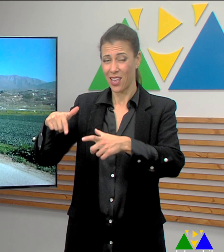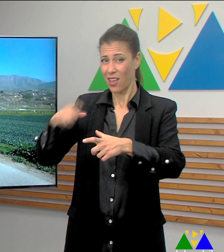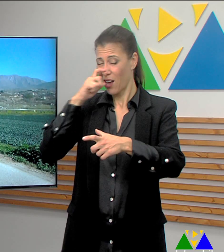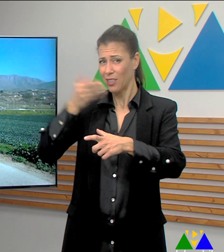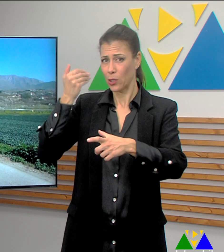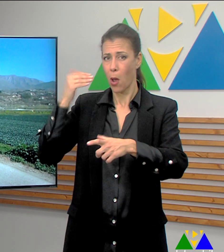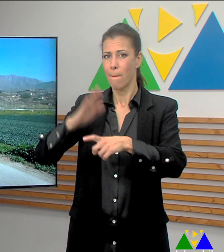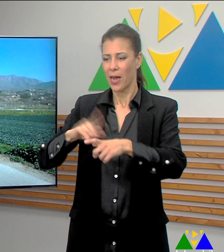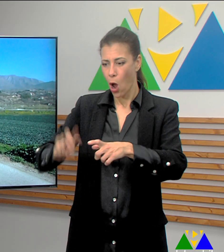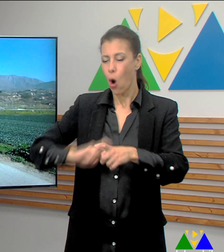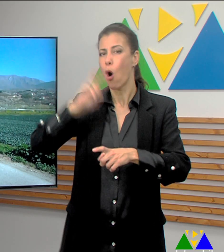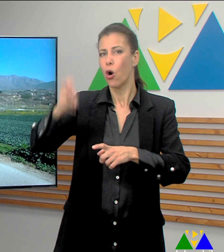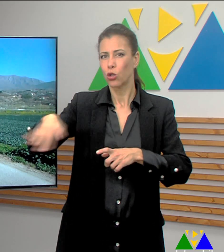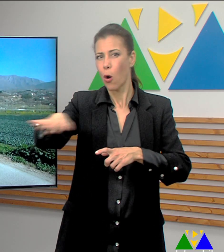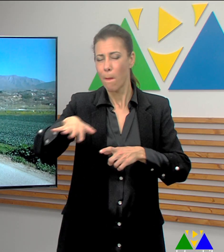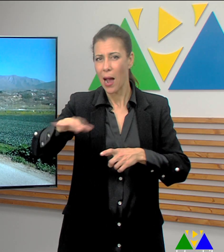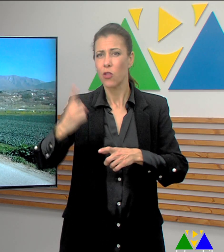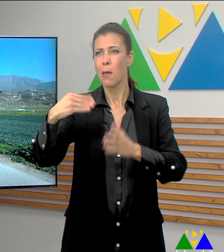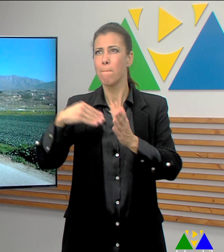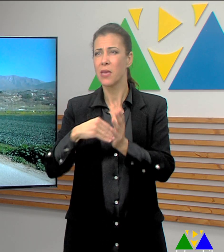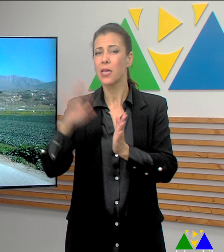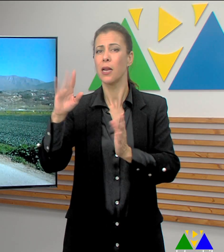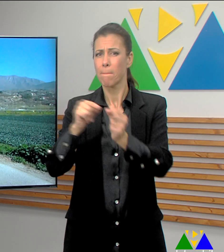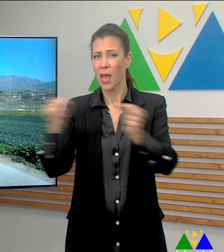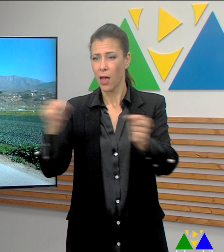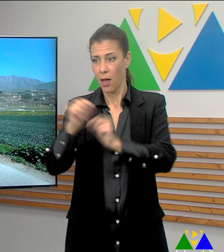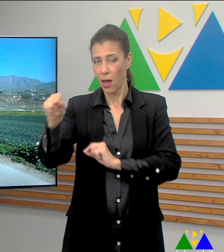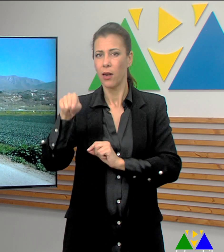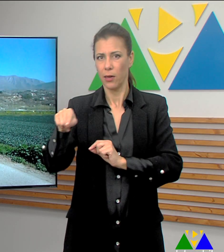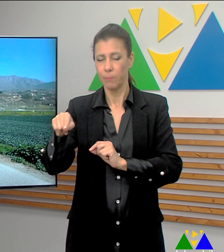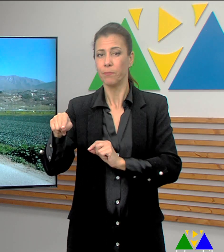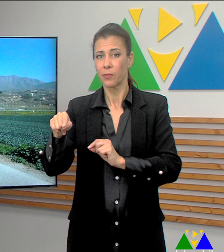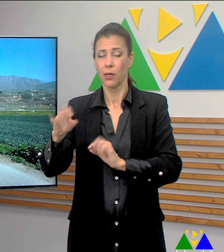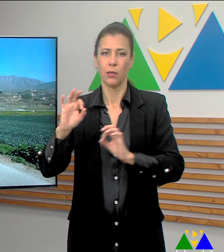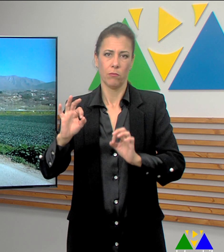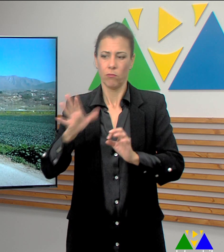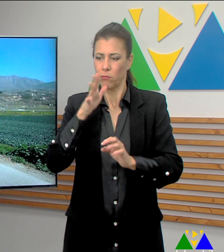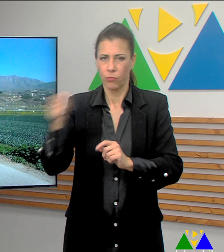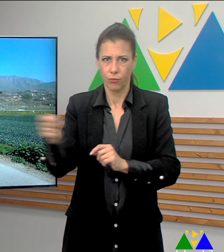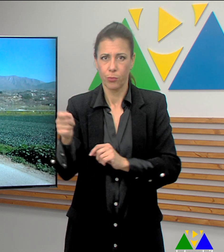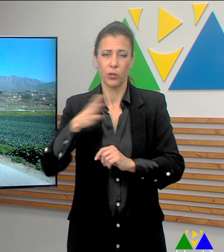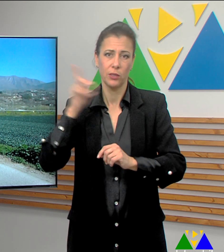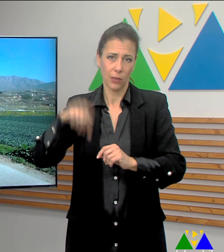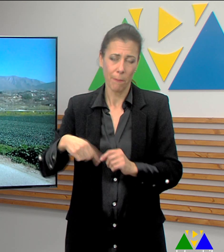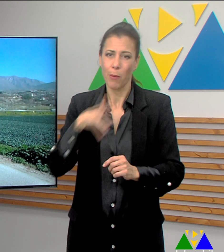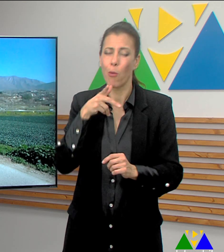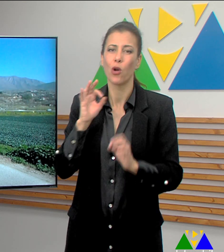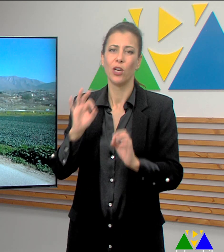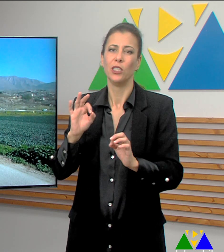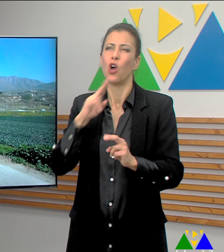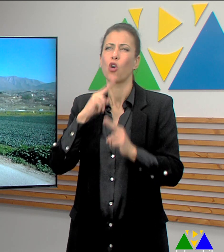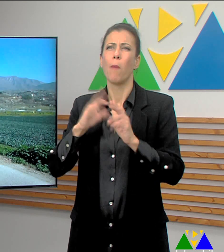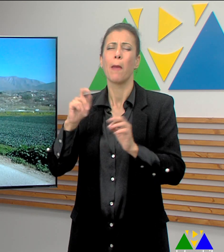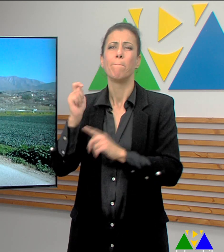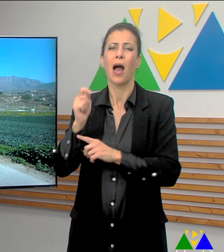en regadío otro pago de 1000 marjales que había desmontado, que es el Deire. Es Aldeir, el pago del convento